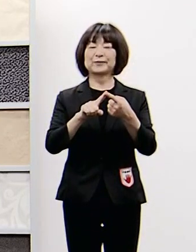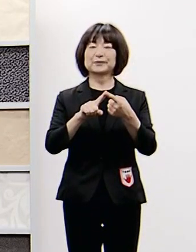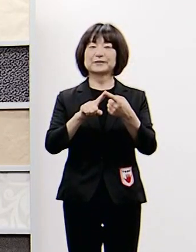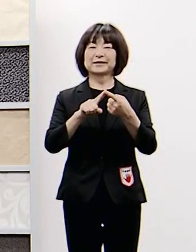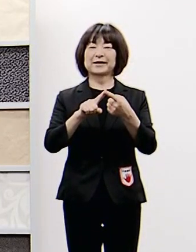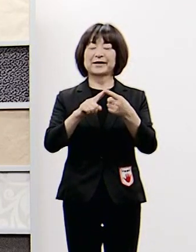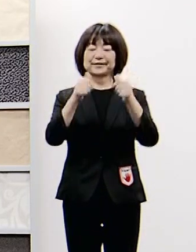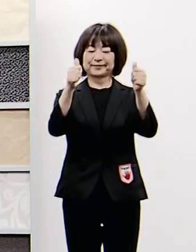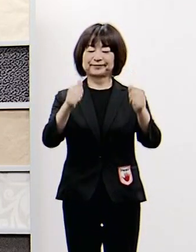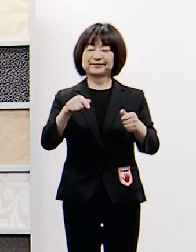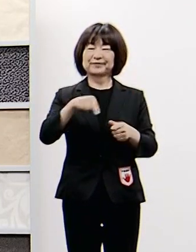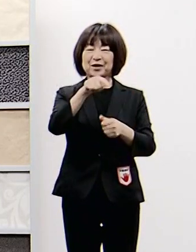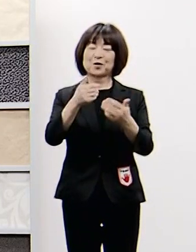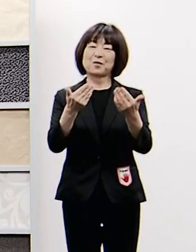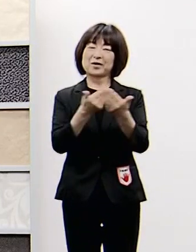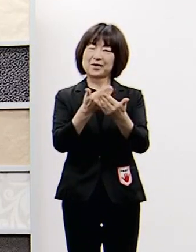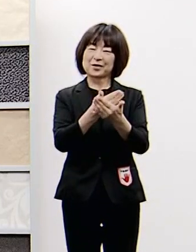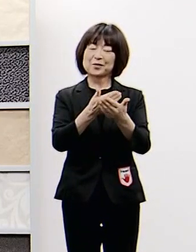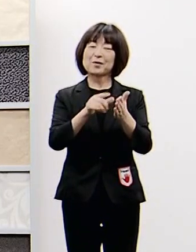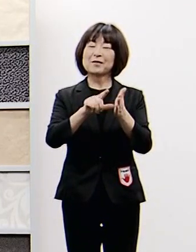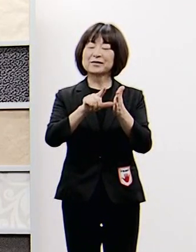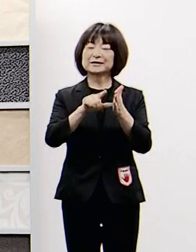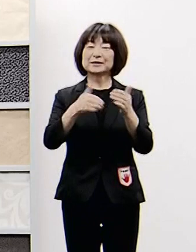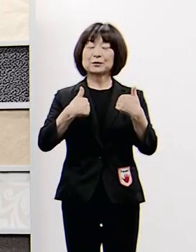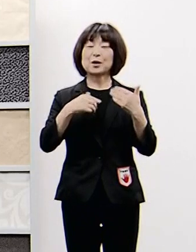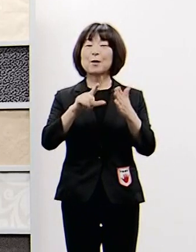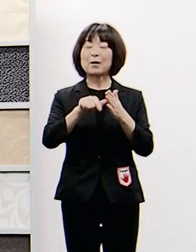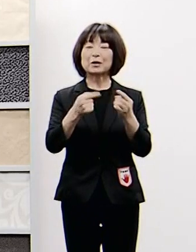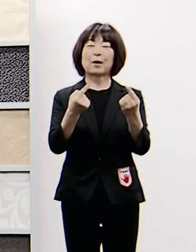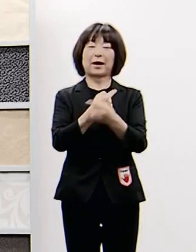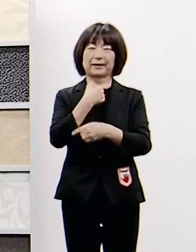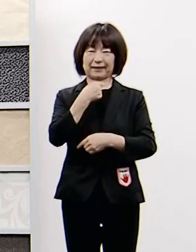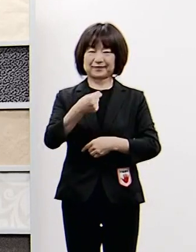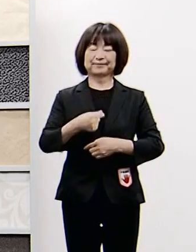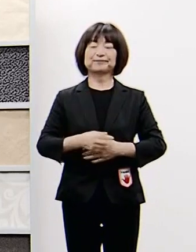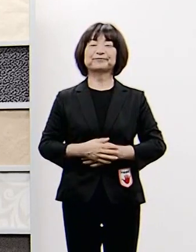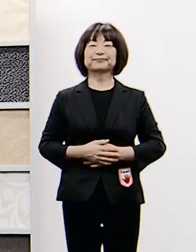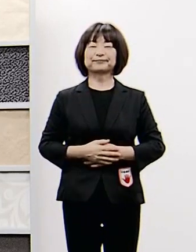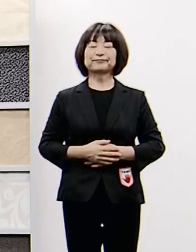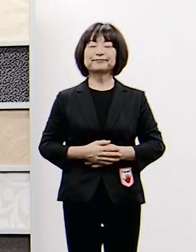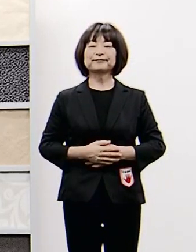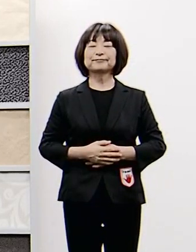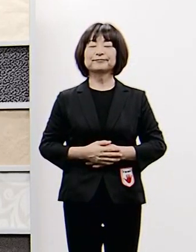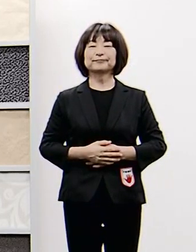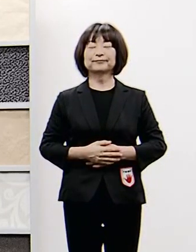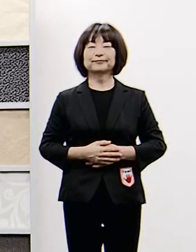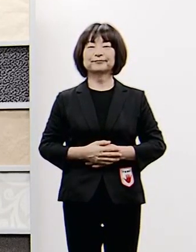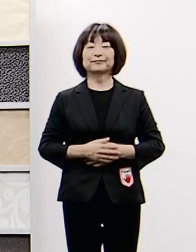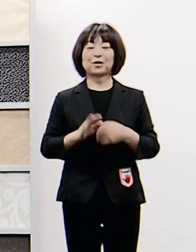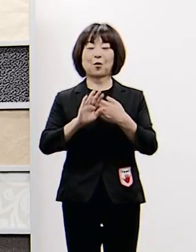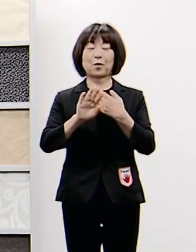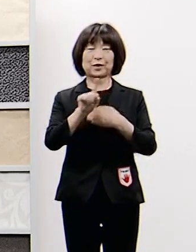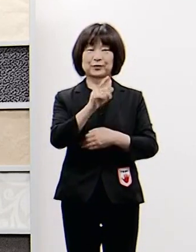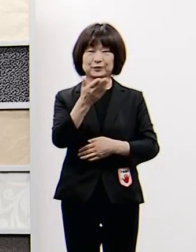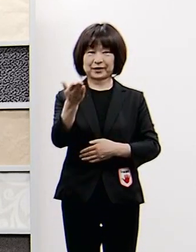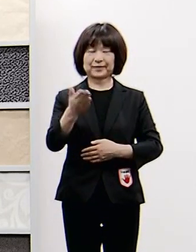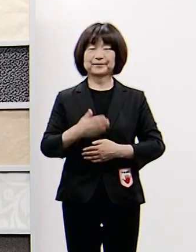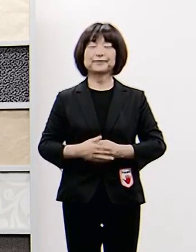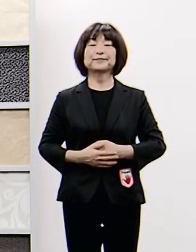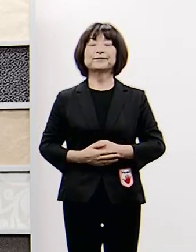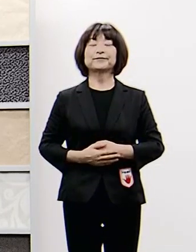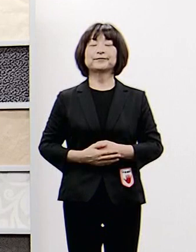uptodayとするべきものはアップデートしていきたいと思いますよろしいでしょうか他にいかがでしょうか